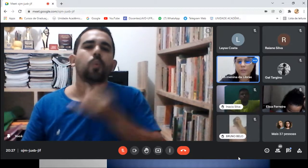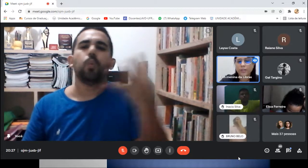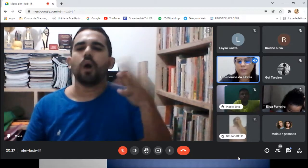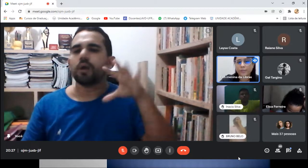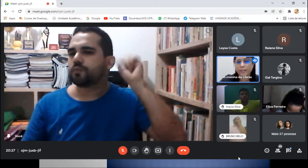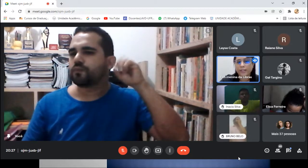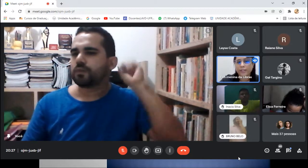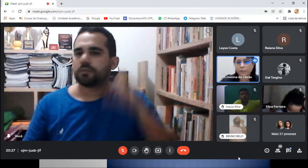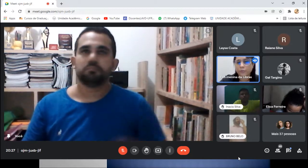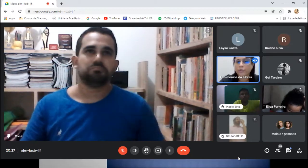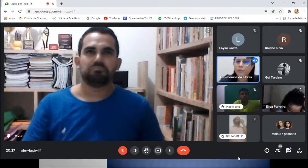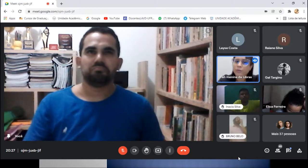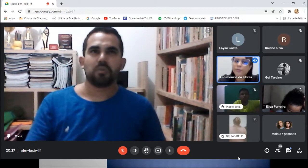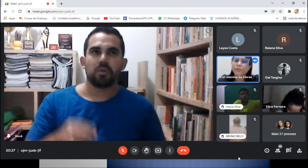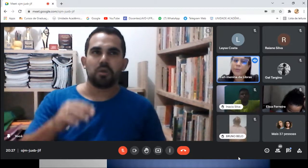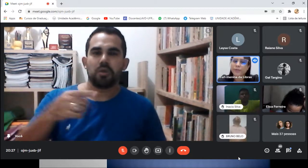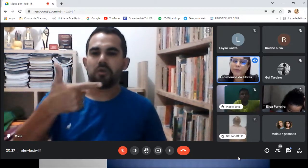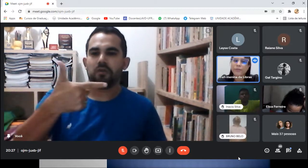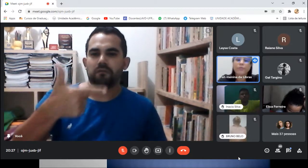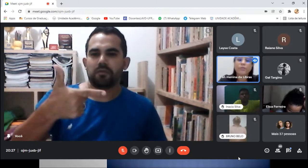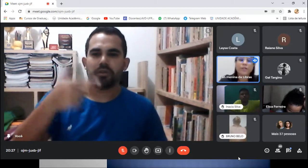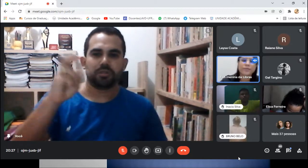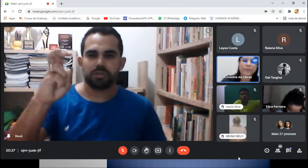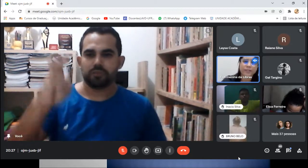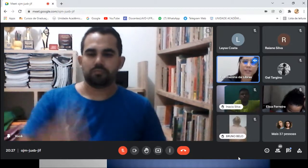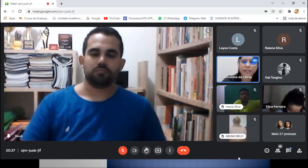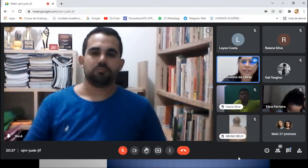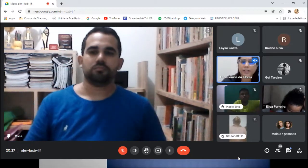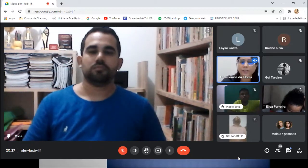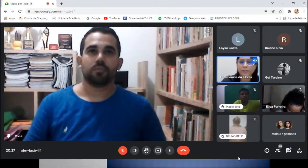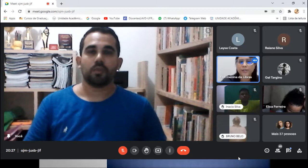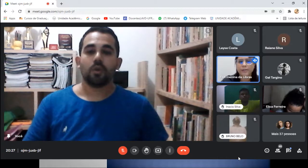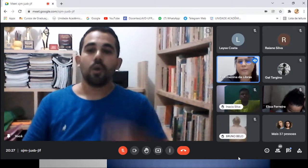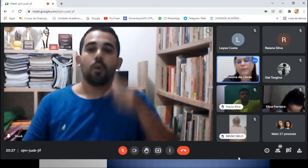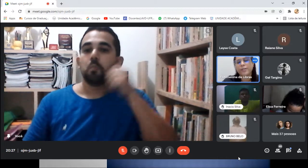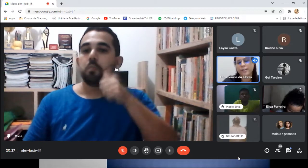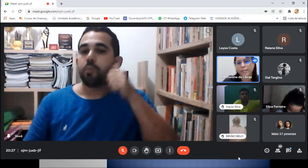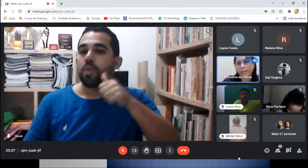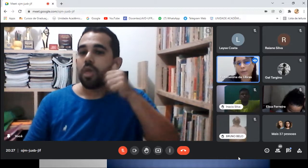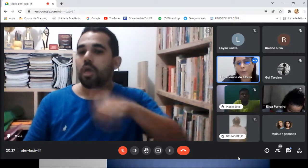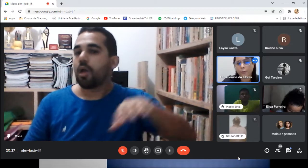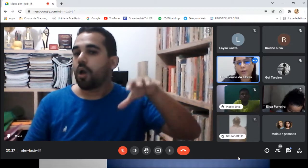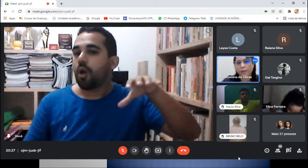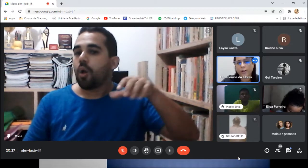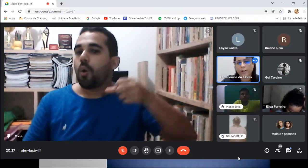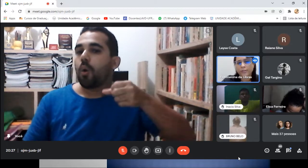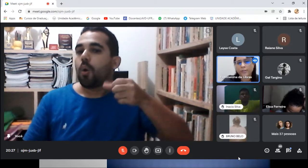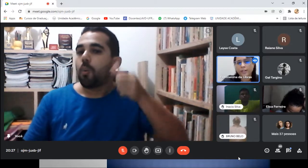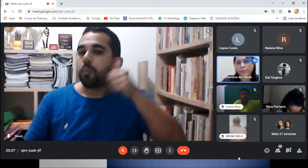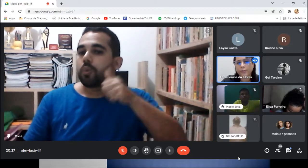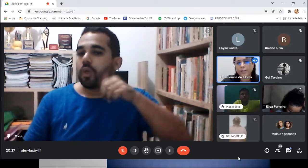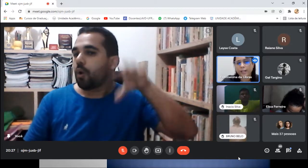Colocando também a questão de quantos homens foram colocados na pesquisa, por exemplo, 25, a quantidade de